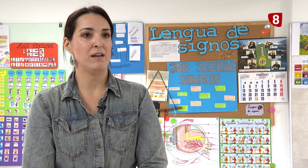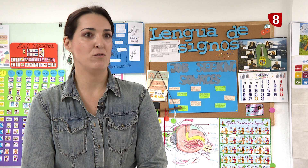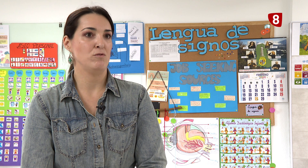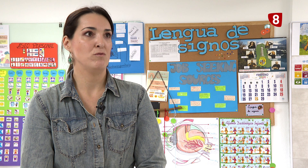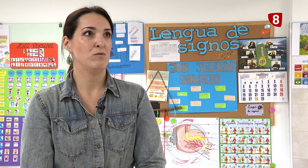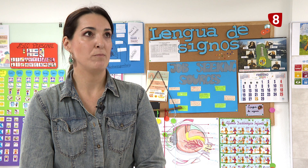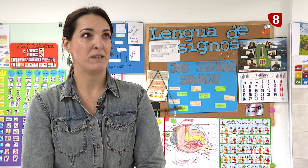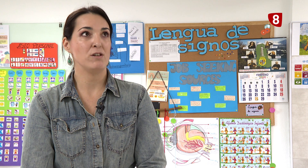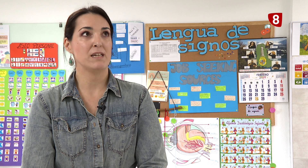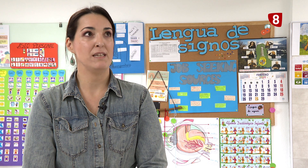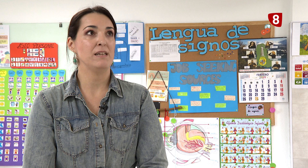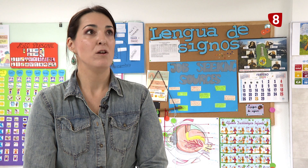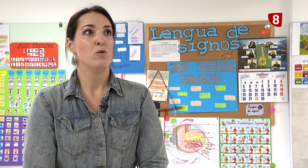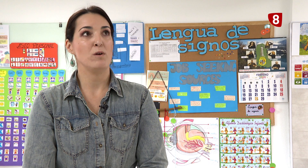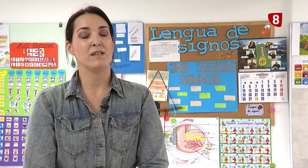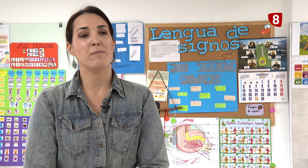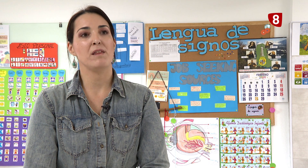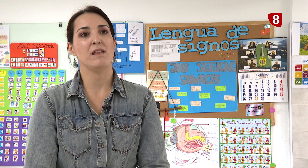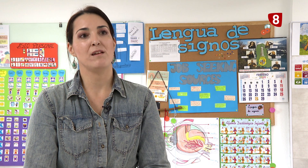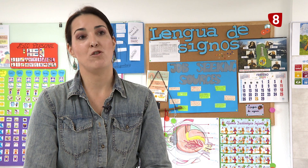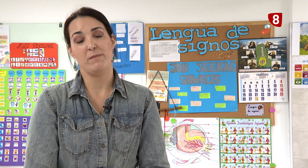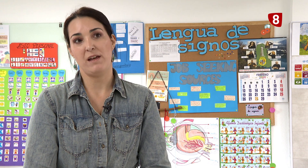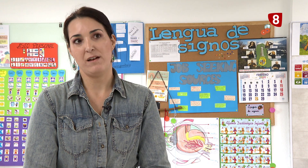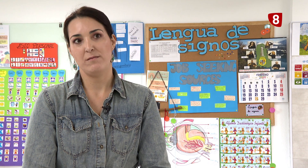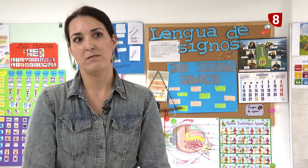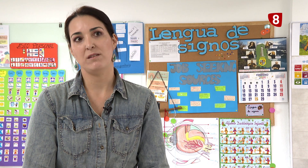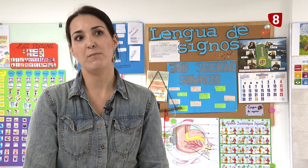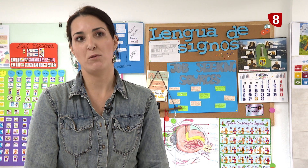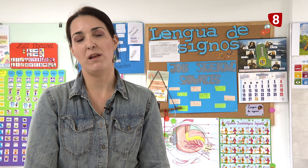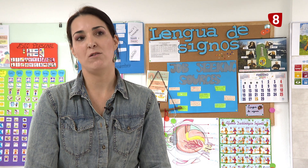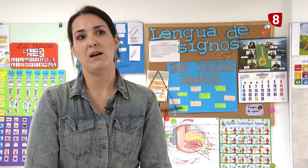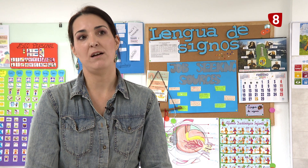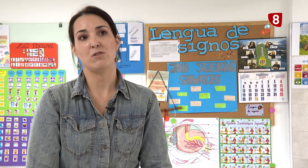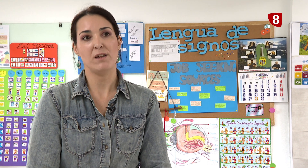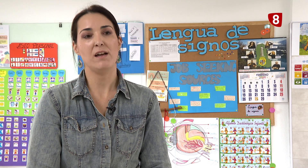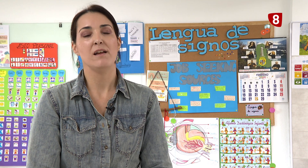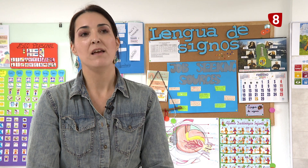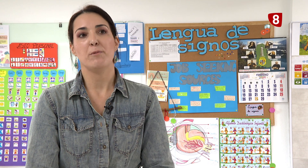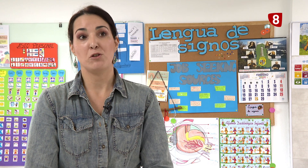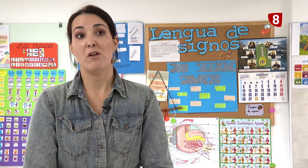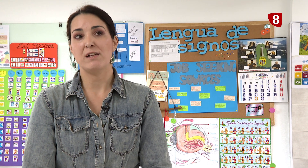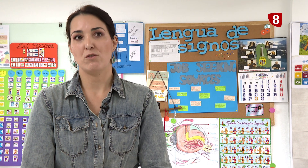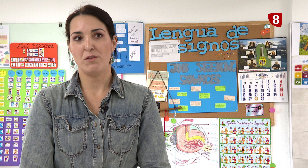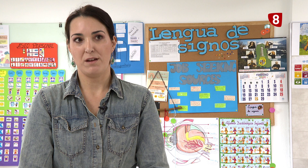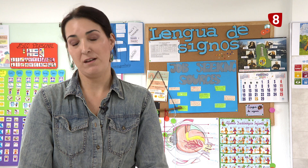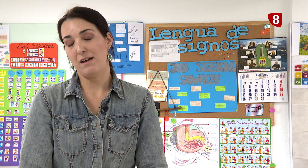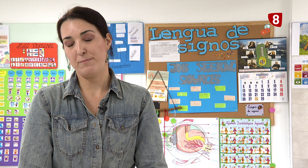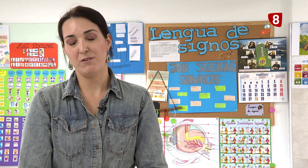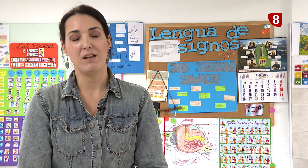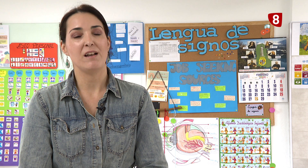con personas que tienen una discapacidad combinada. Tienen por un lado la sordera, por otro lado la